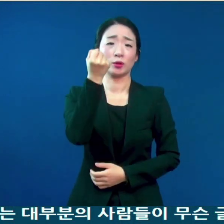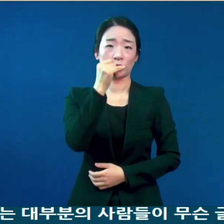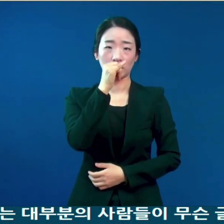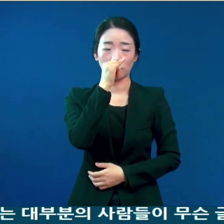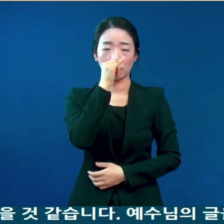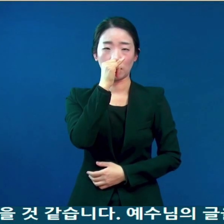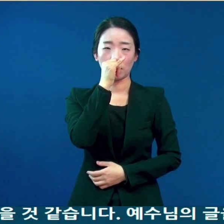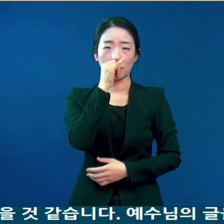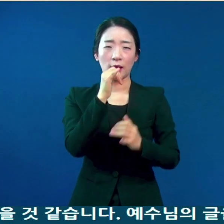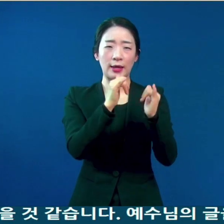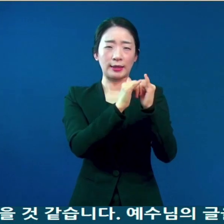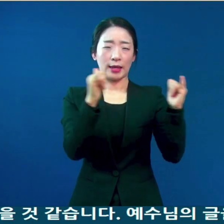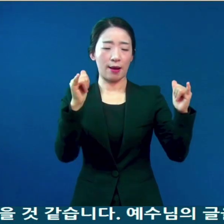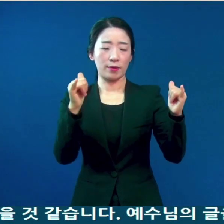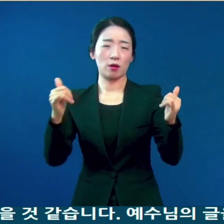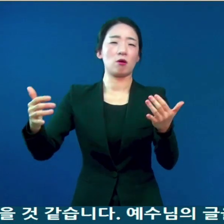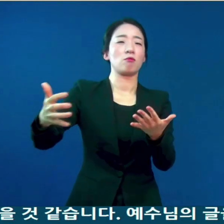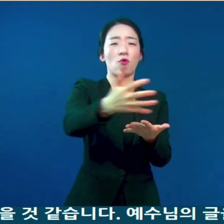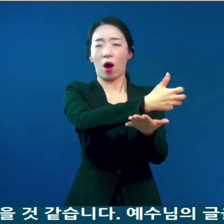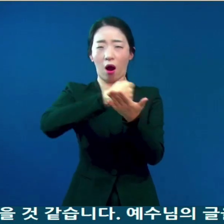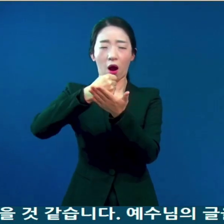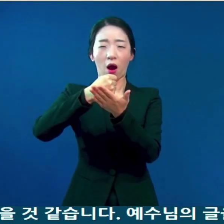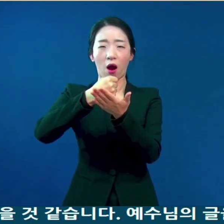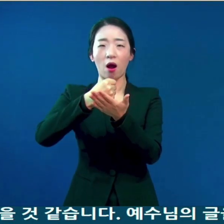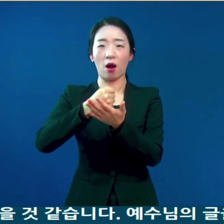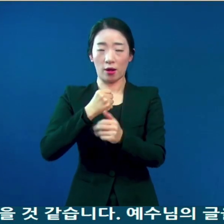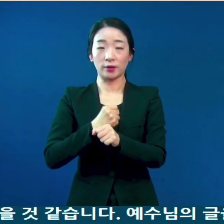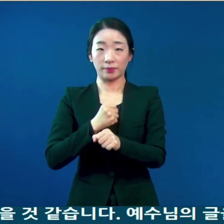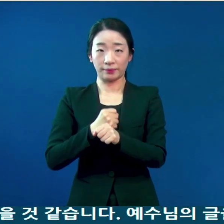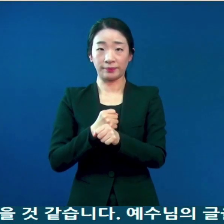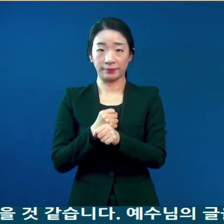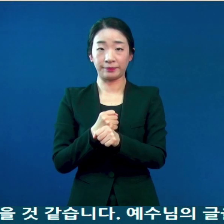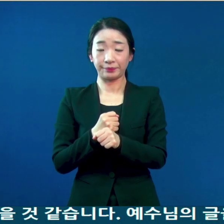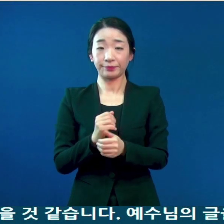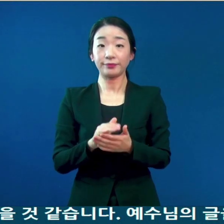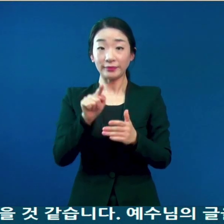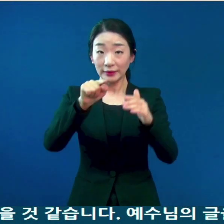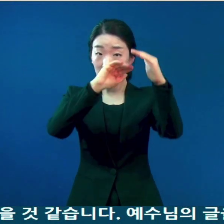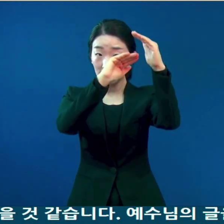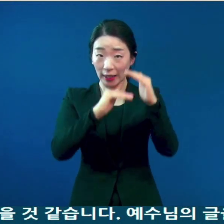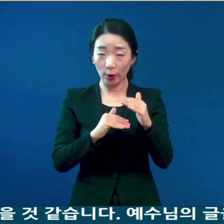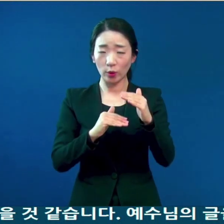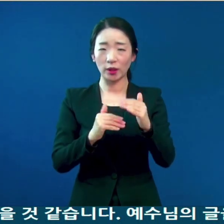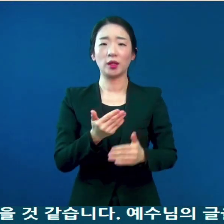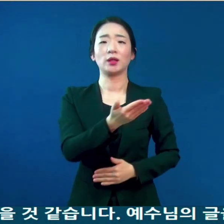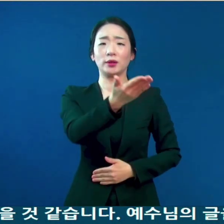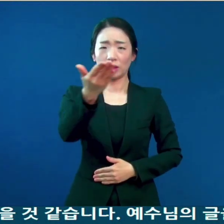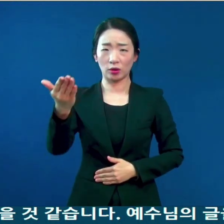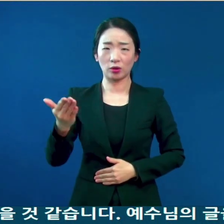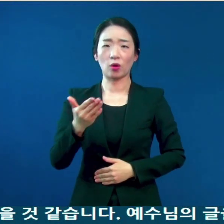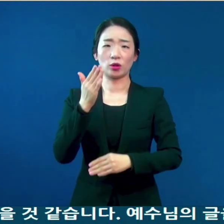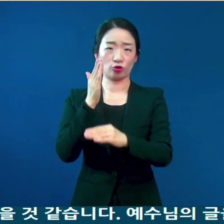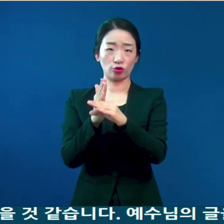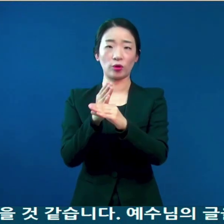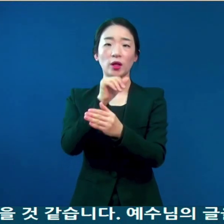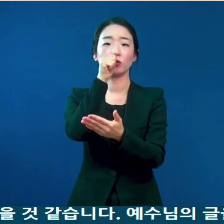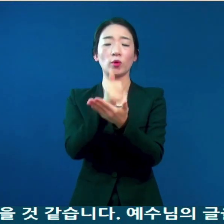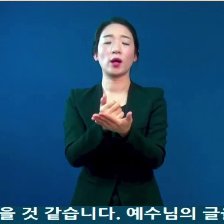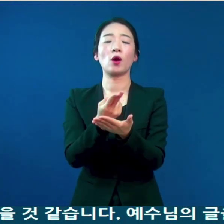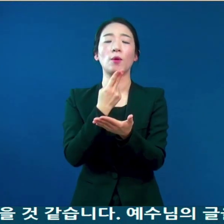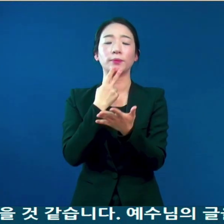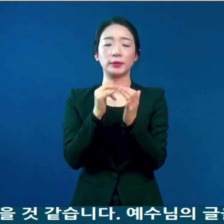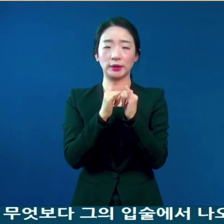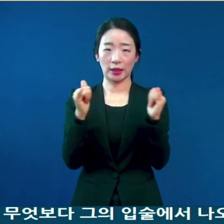사람들을 압도한 겁니다. 그 압도한 내용이 너희 중에 죄 없는 자가